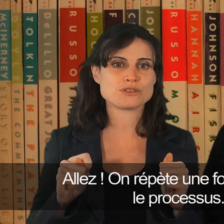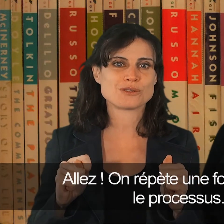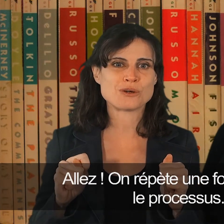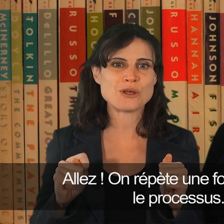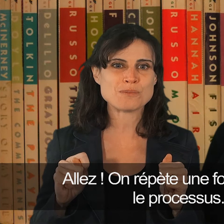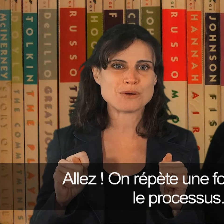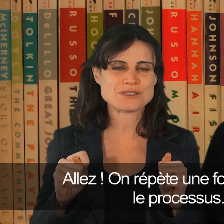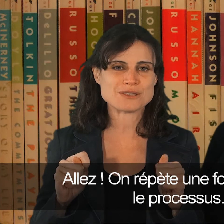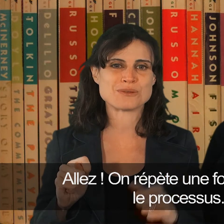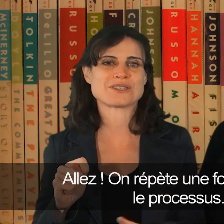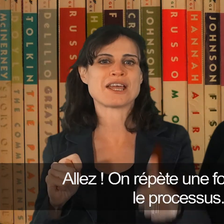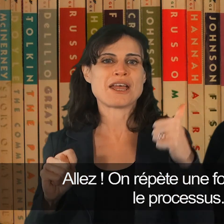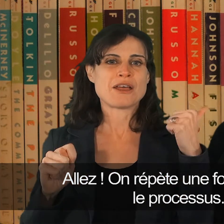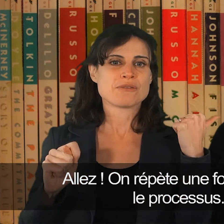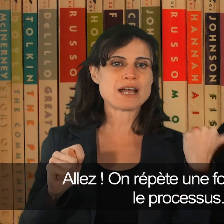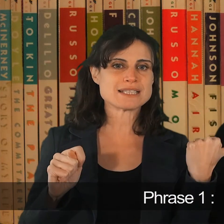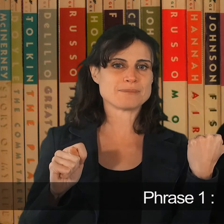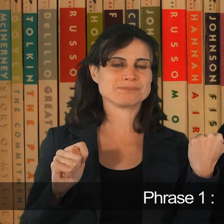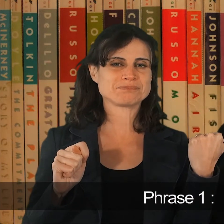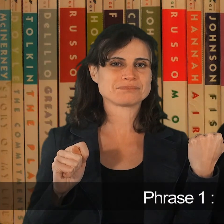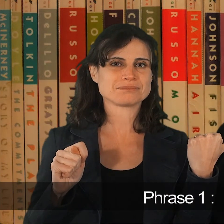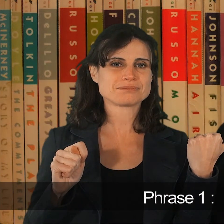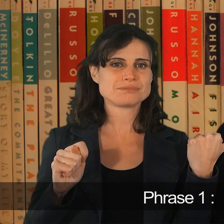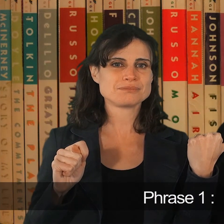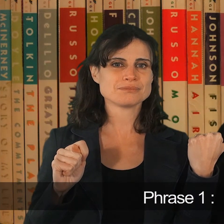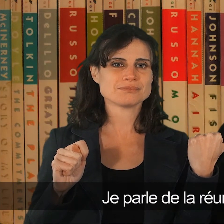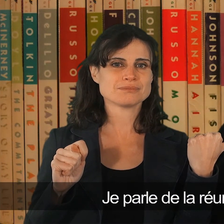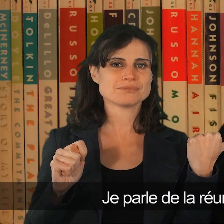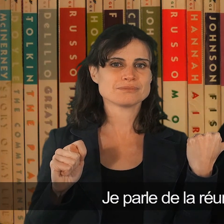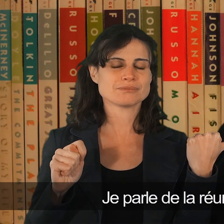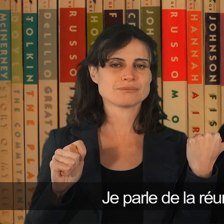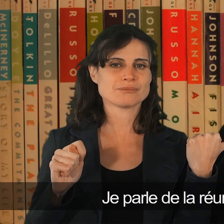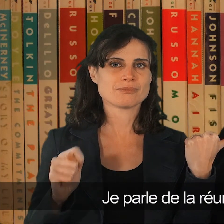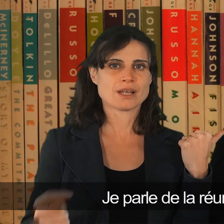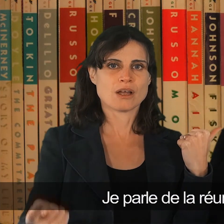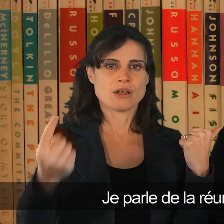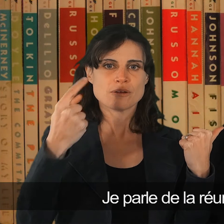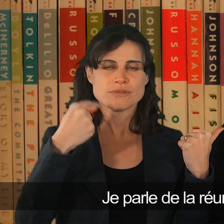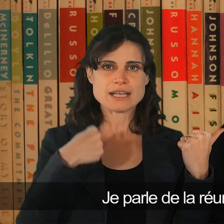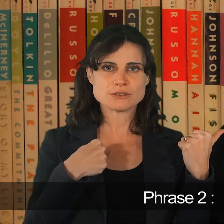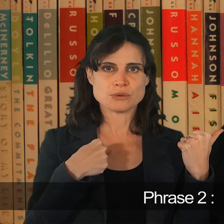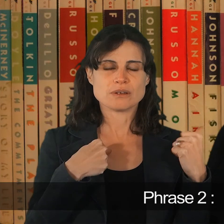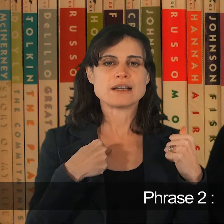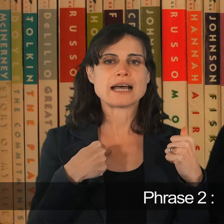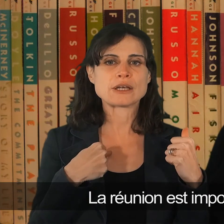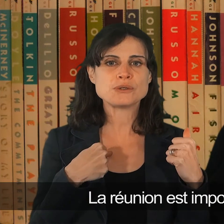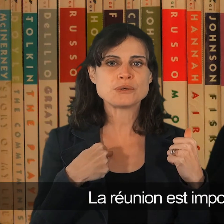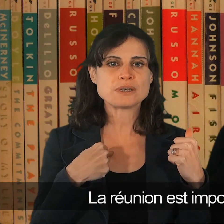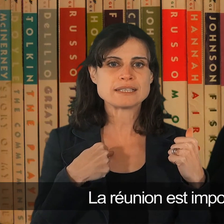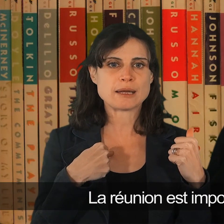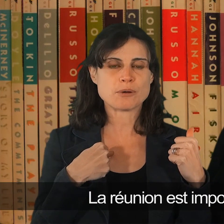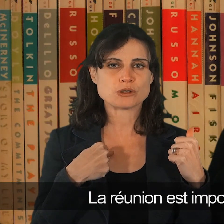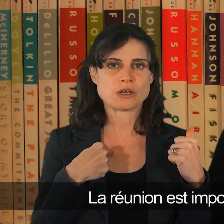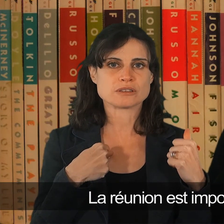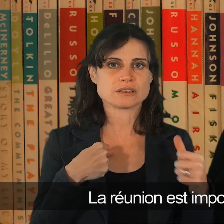de plus le processus. Phrase 1. Je parle de la réunion. Phrase 2. La réunion